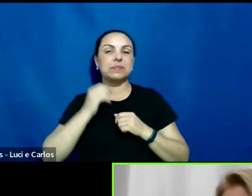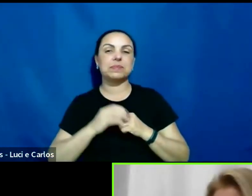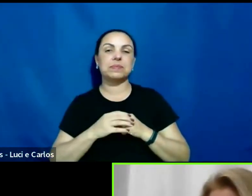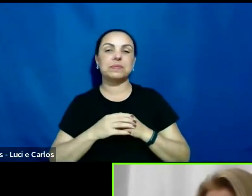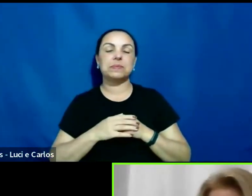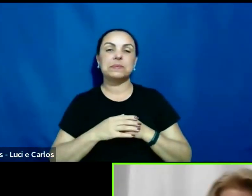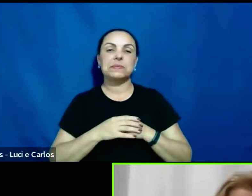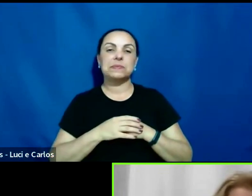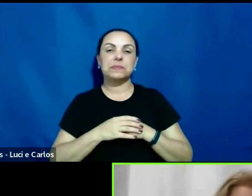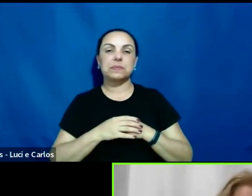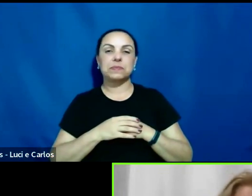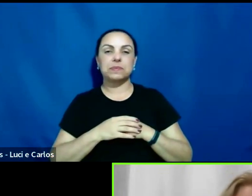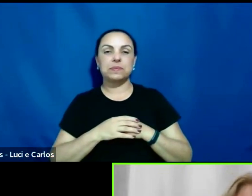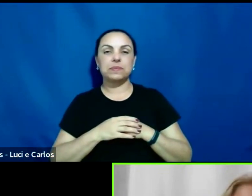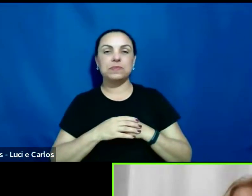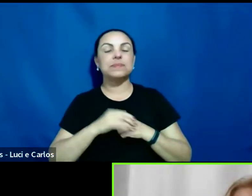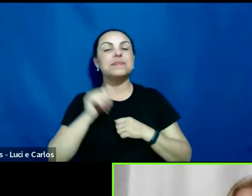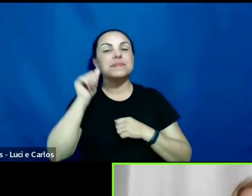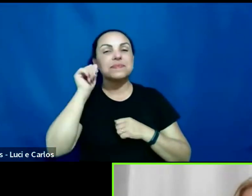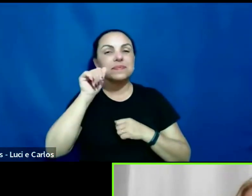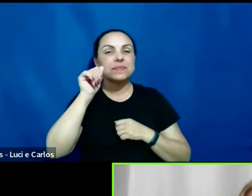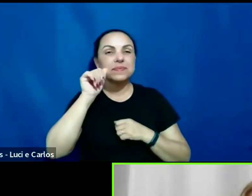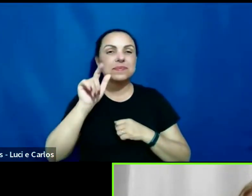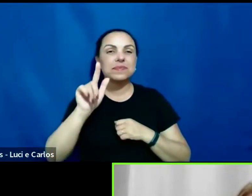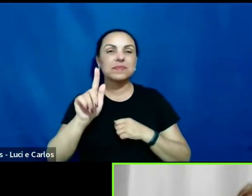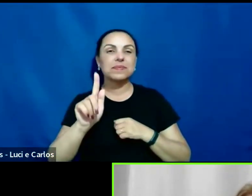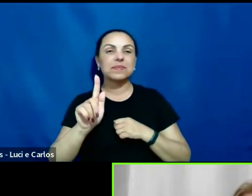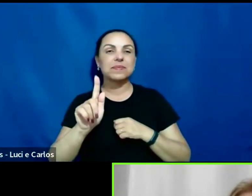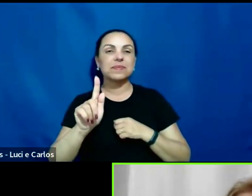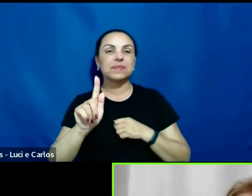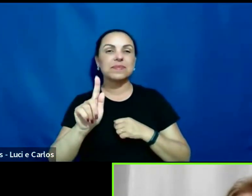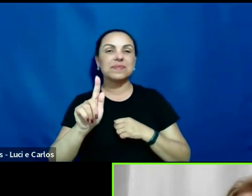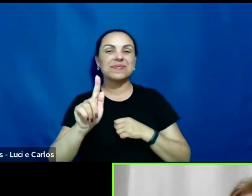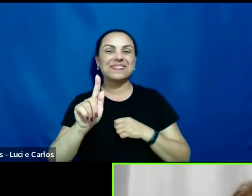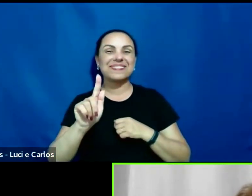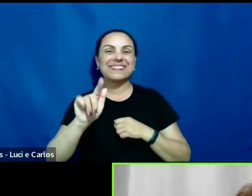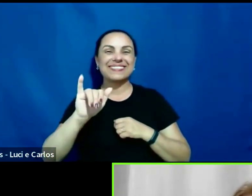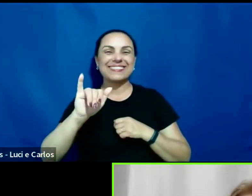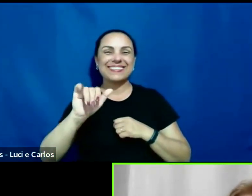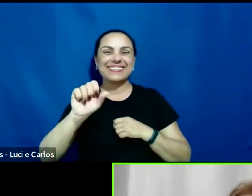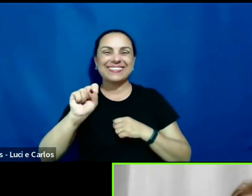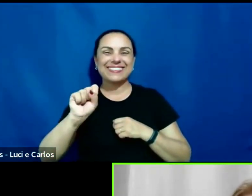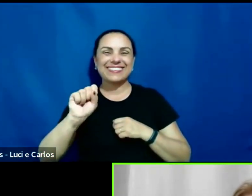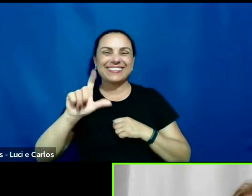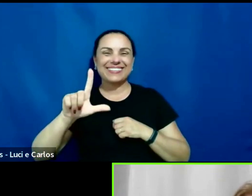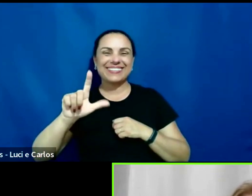é a Gislaine. Gislaine, levanta Ótimo. sua mãozinha.